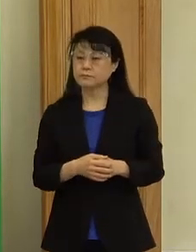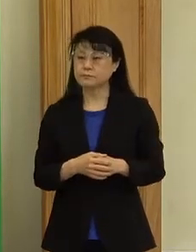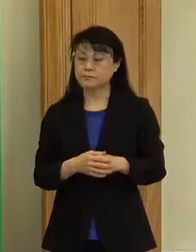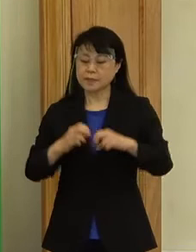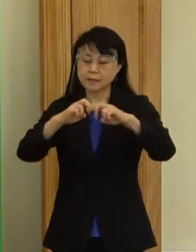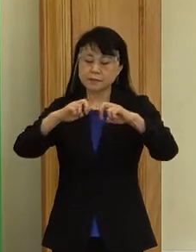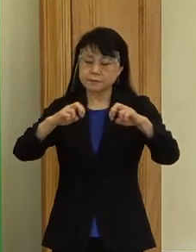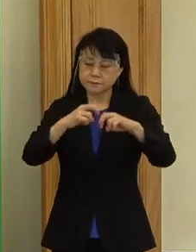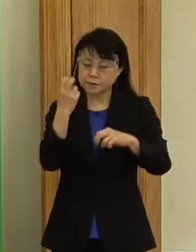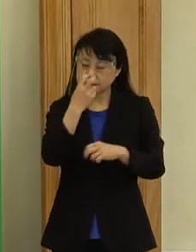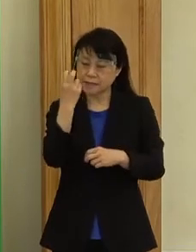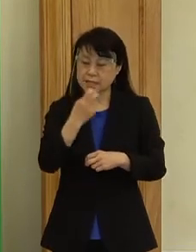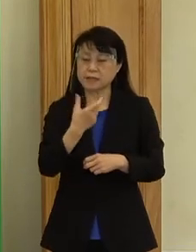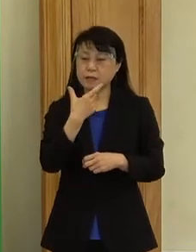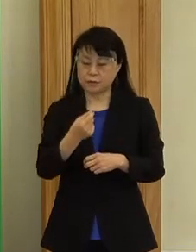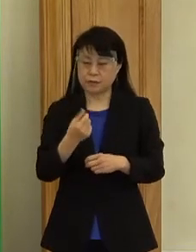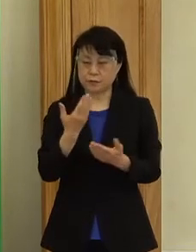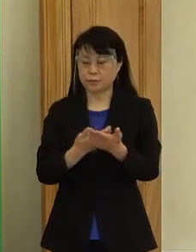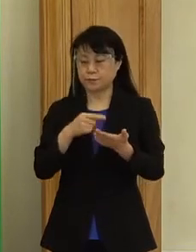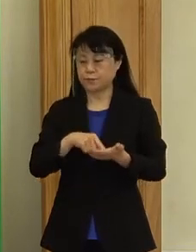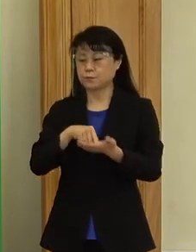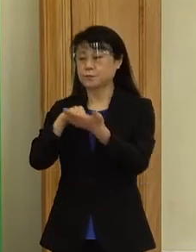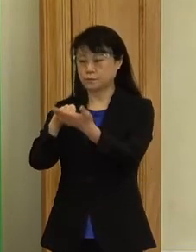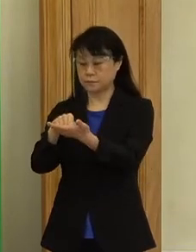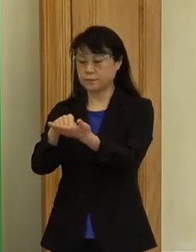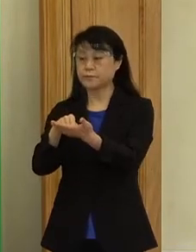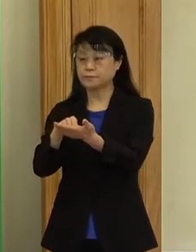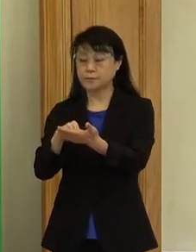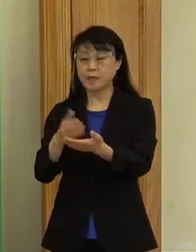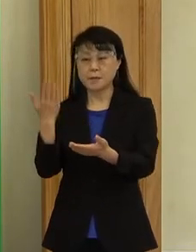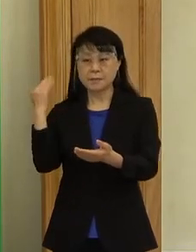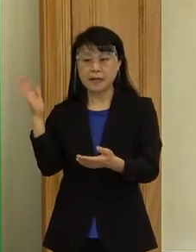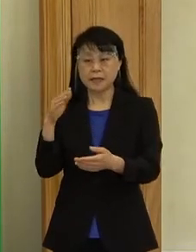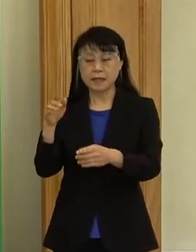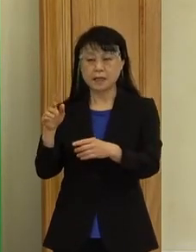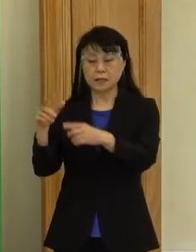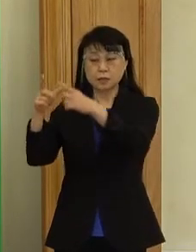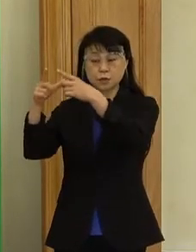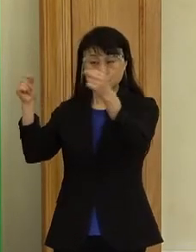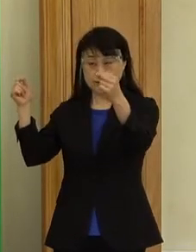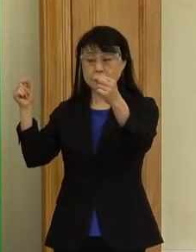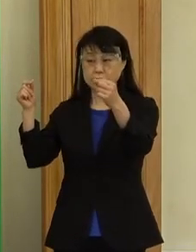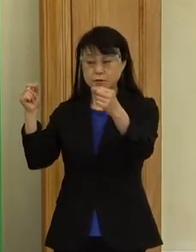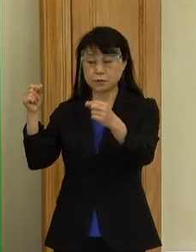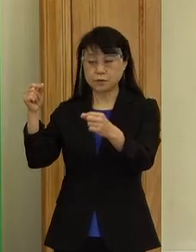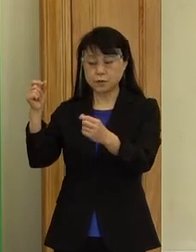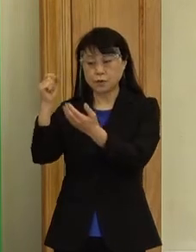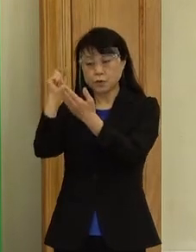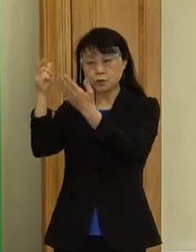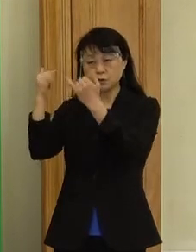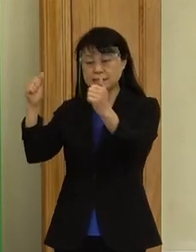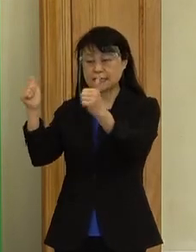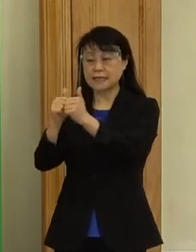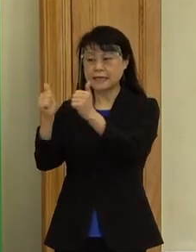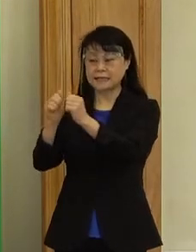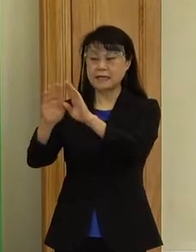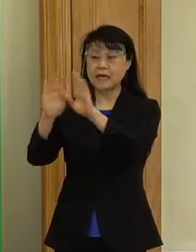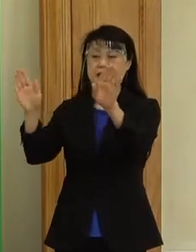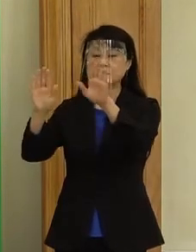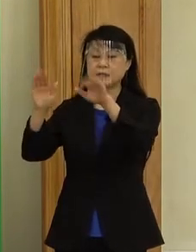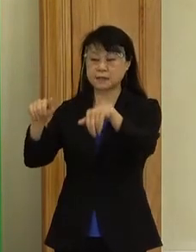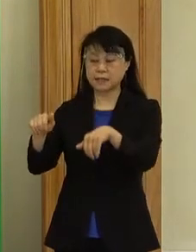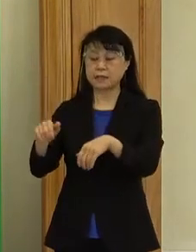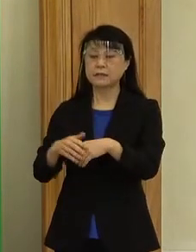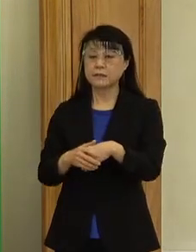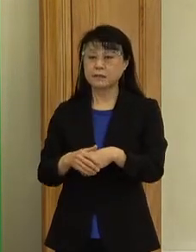精査をしてほしいということを申し上げて、まあ、そのようなことをこの前から厚生省国で有識者会議も始まりまして、まあ、